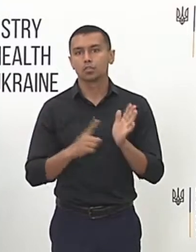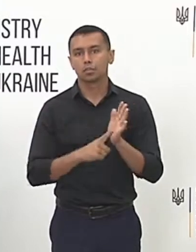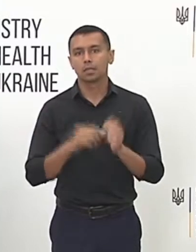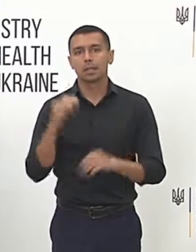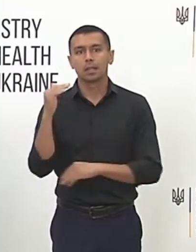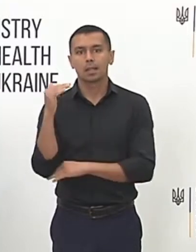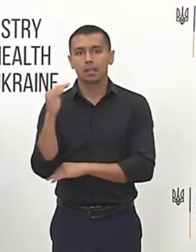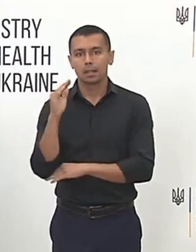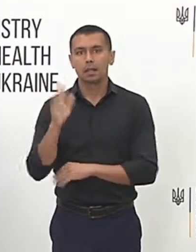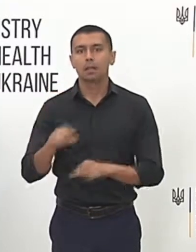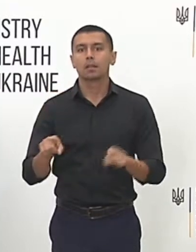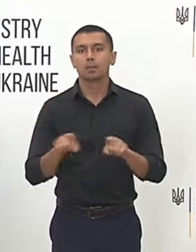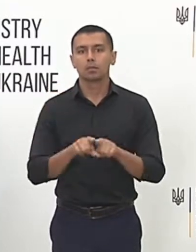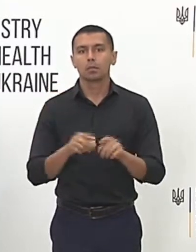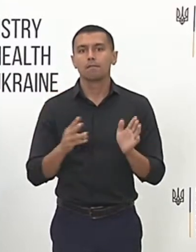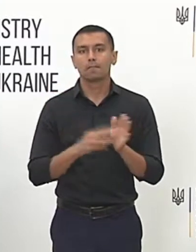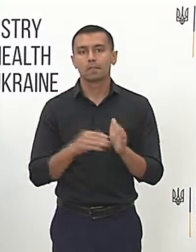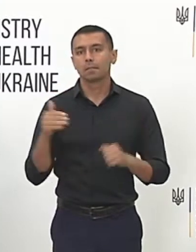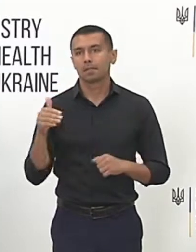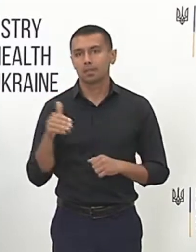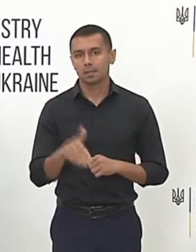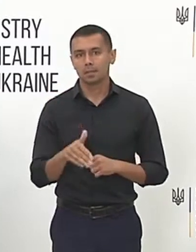5236 дітей, а також